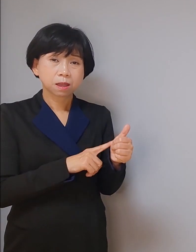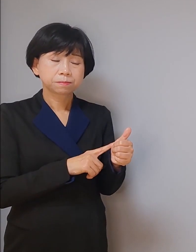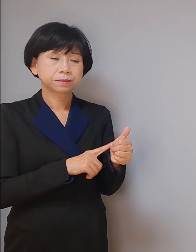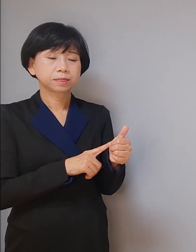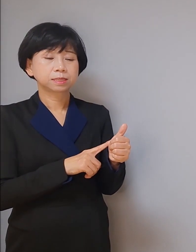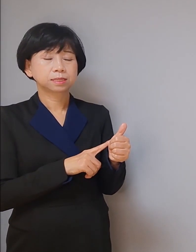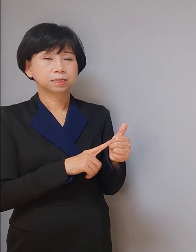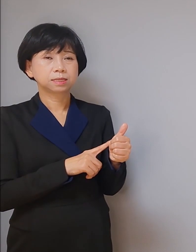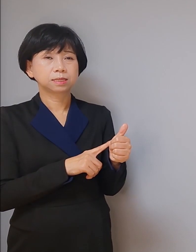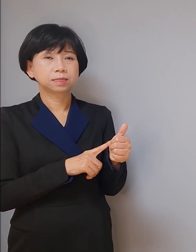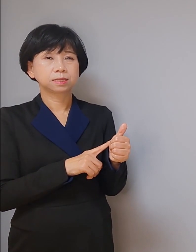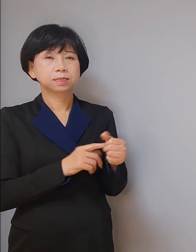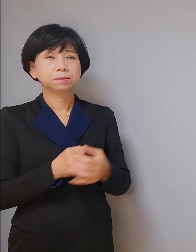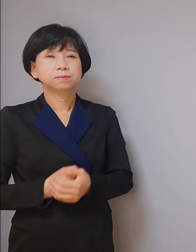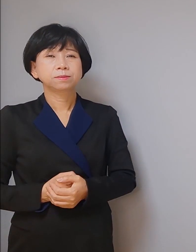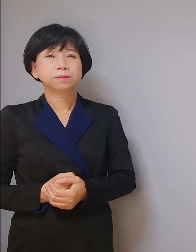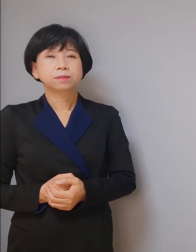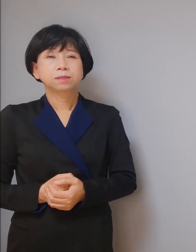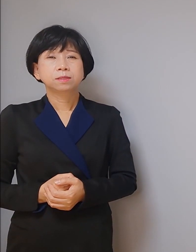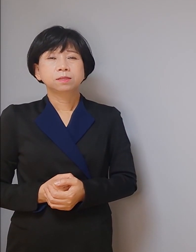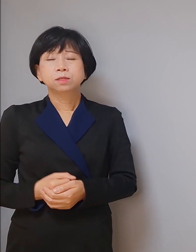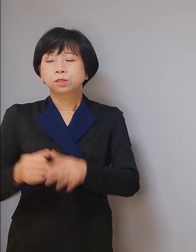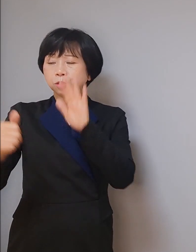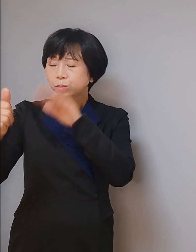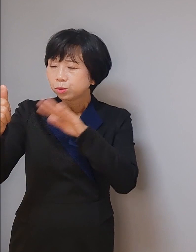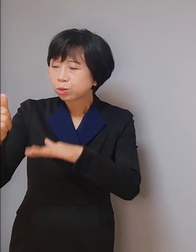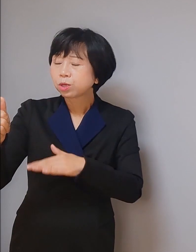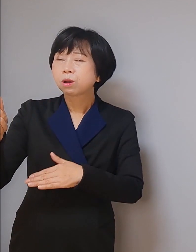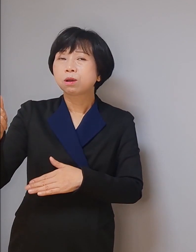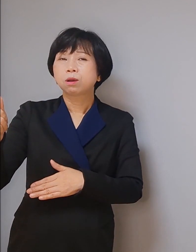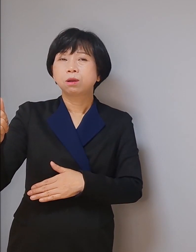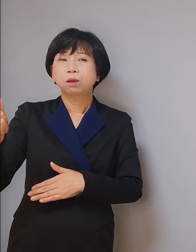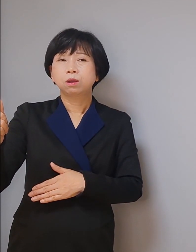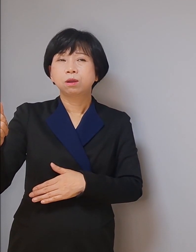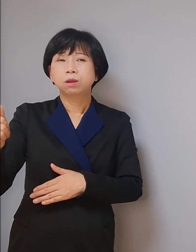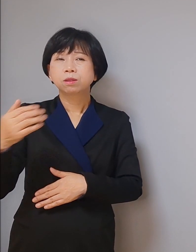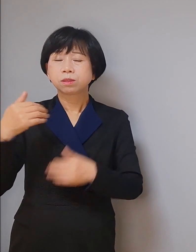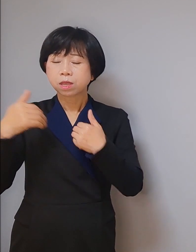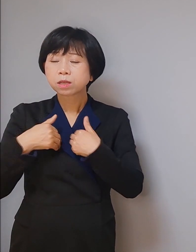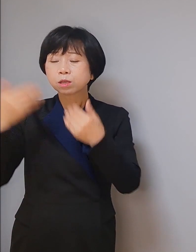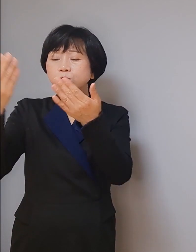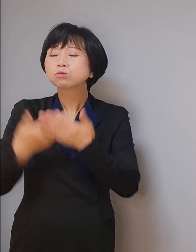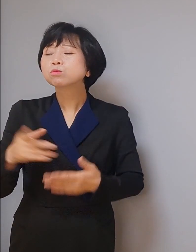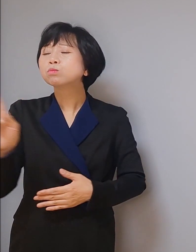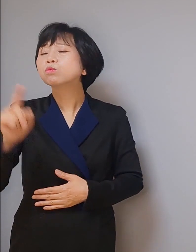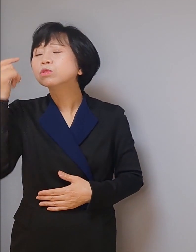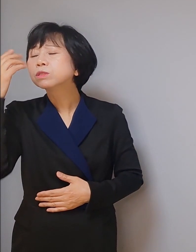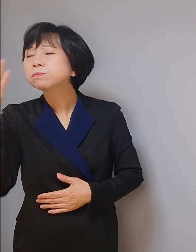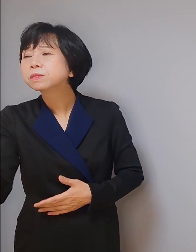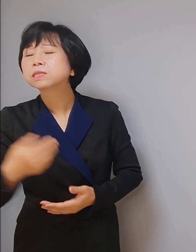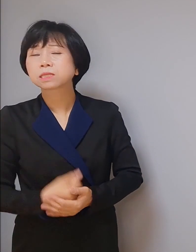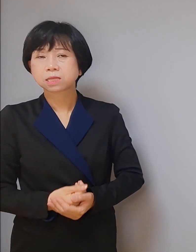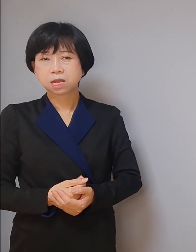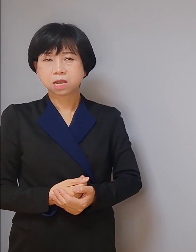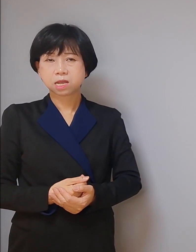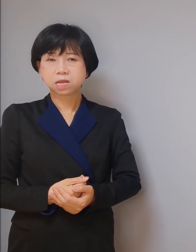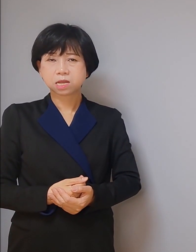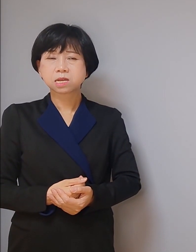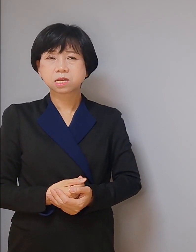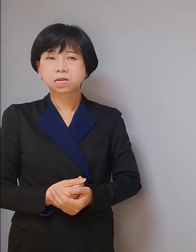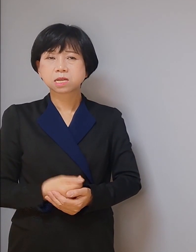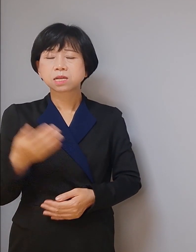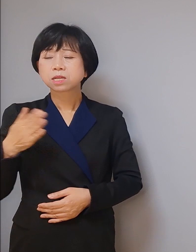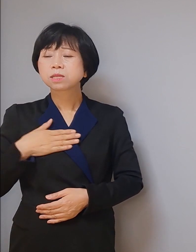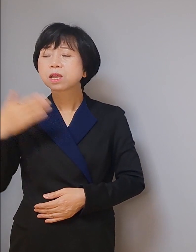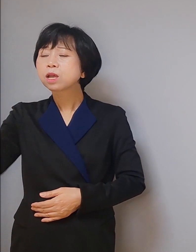시작합니다. 2절 한번 볼까요? 아브라함이 이르되 주 여호와여 무엇을 내게 주시려 하나이까? 주